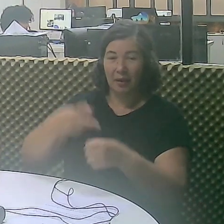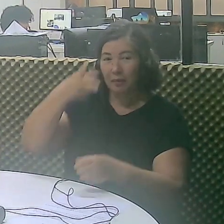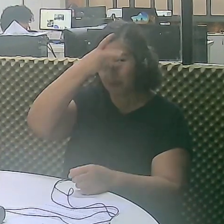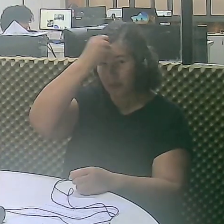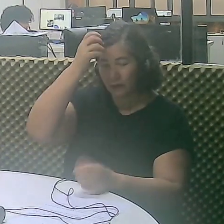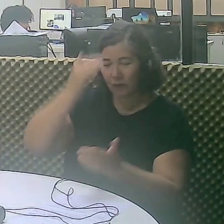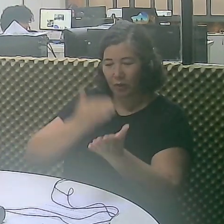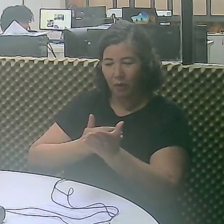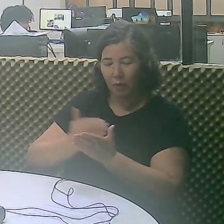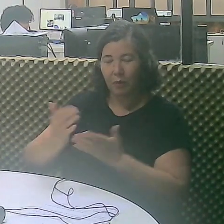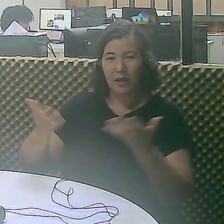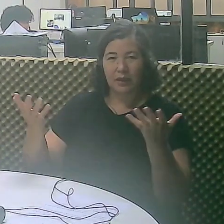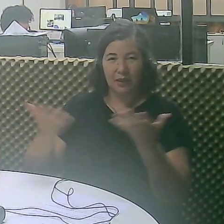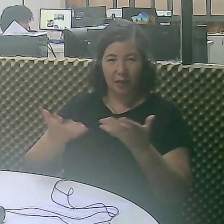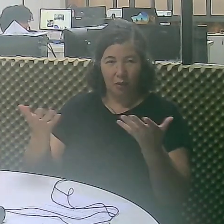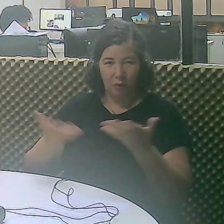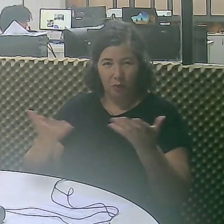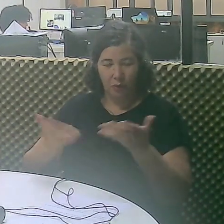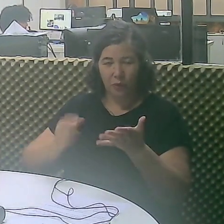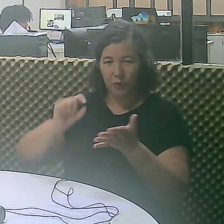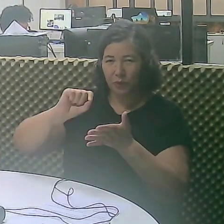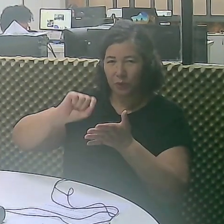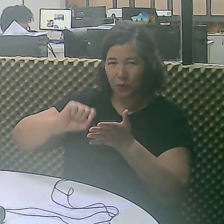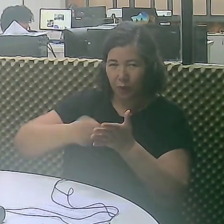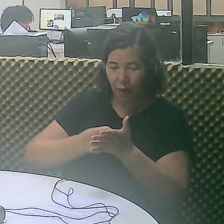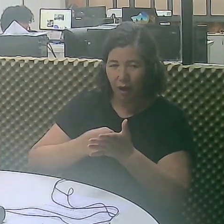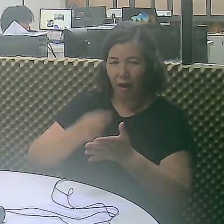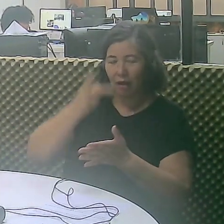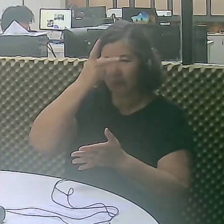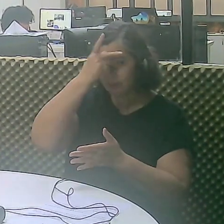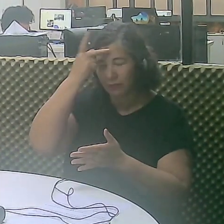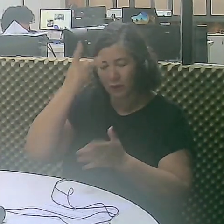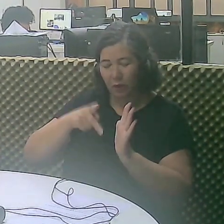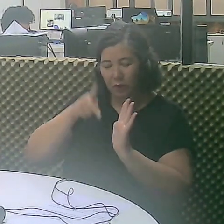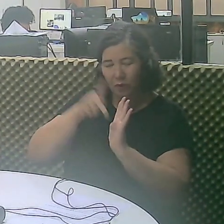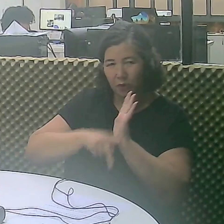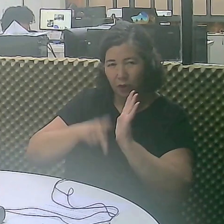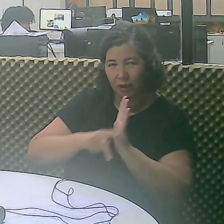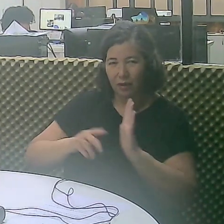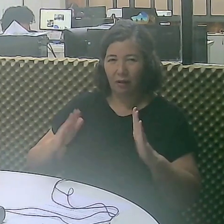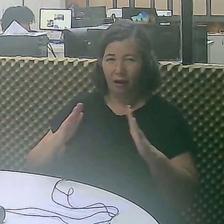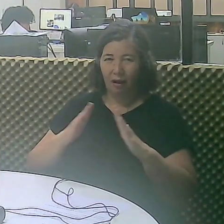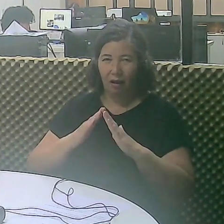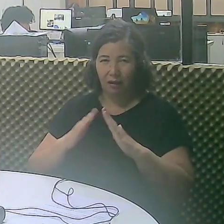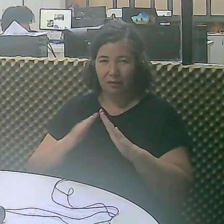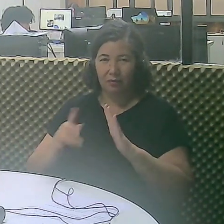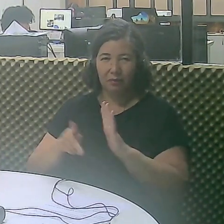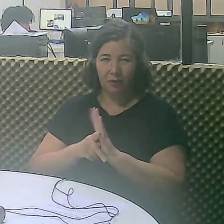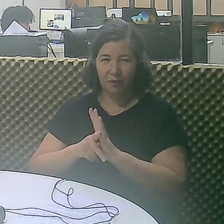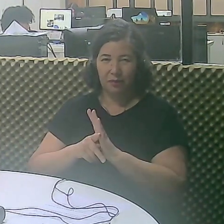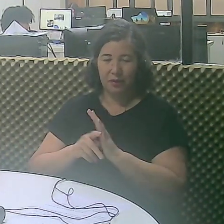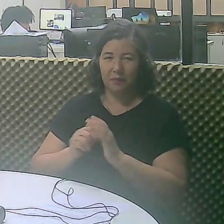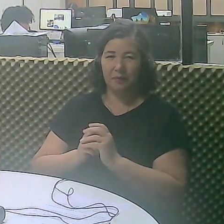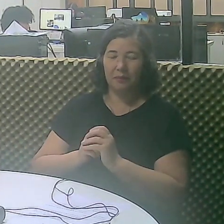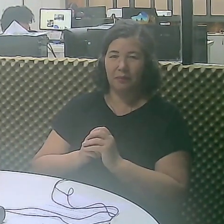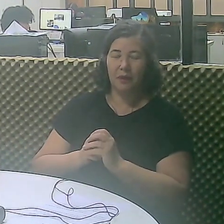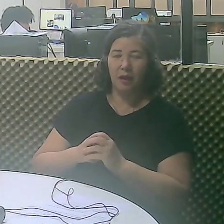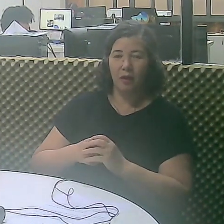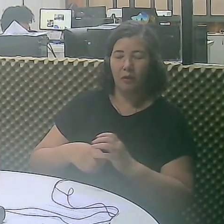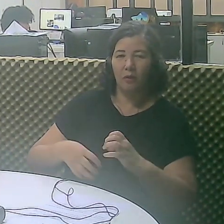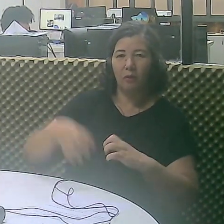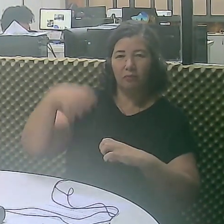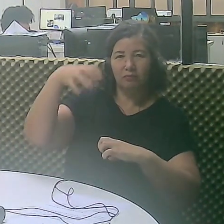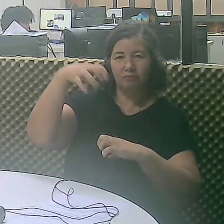Prefeitura inicia hoje atualização cadastral de beneficiários de projetos habitacionais. Ternos celebram festa